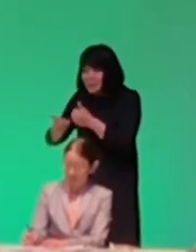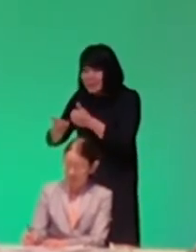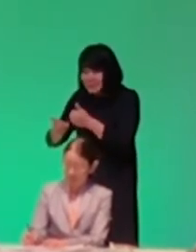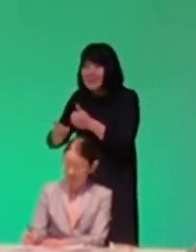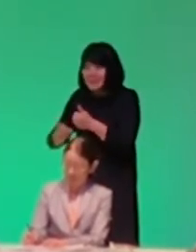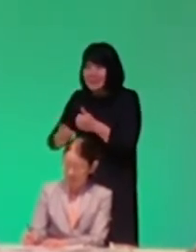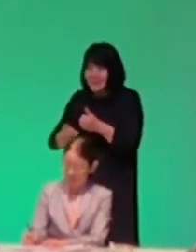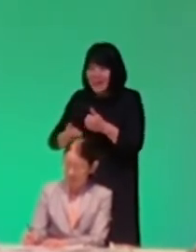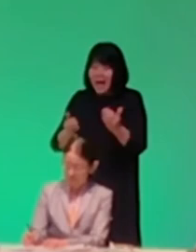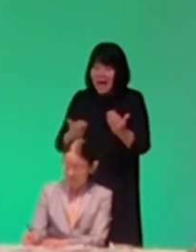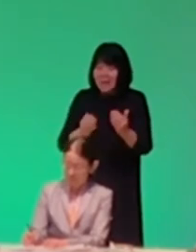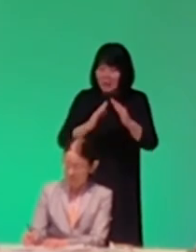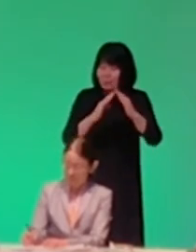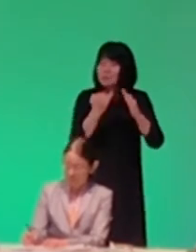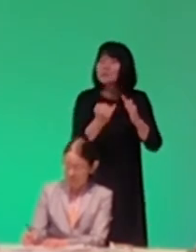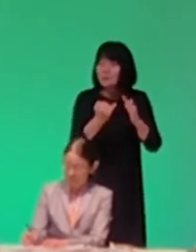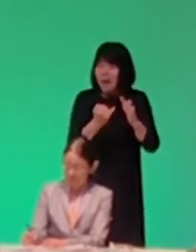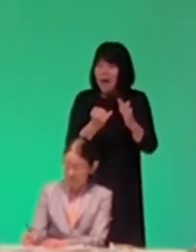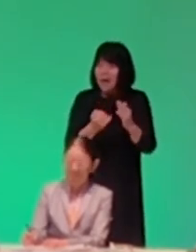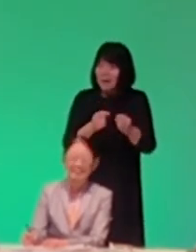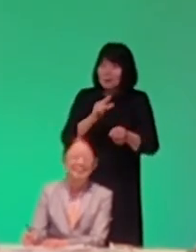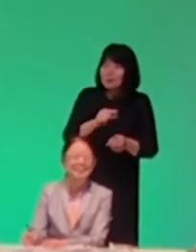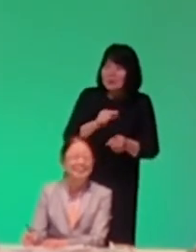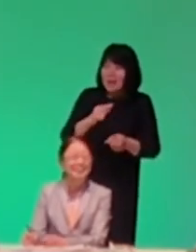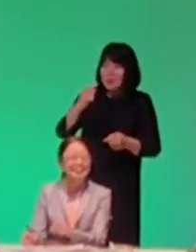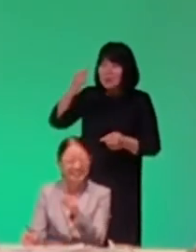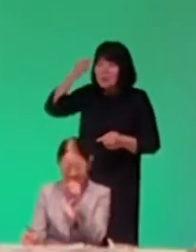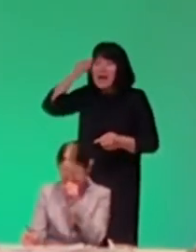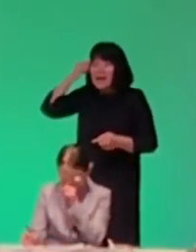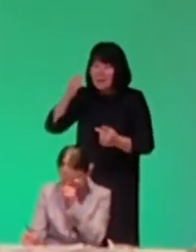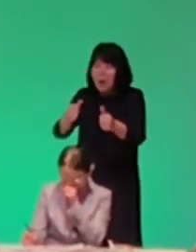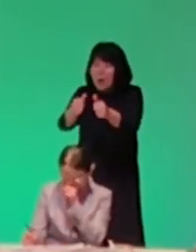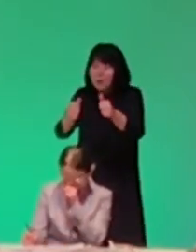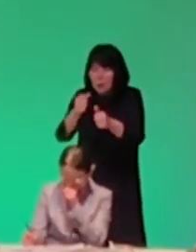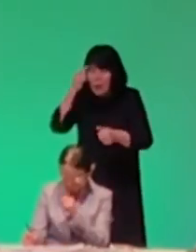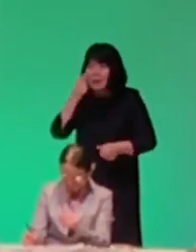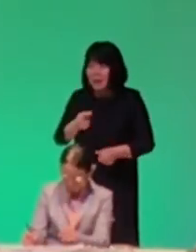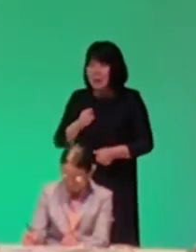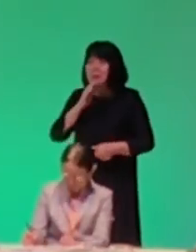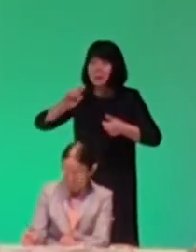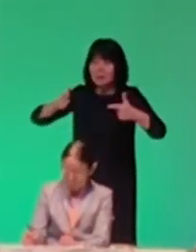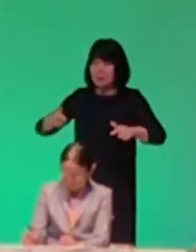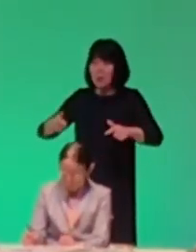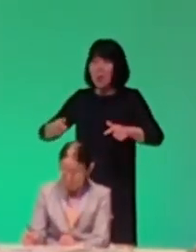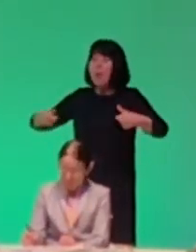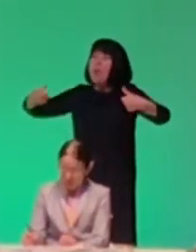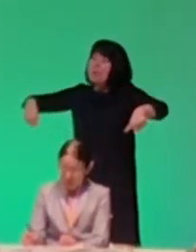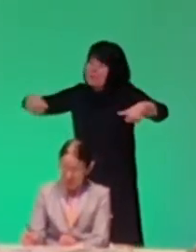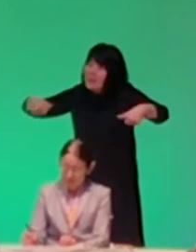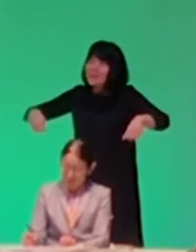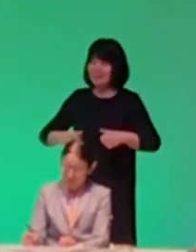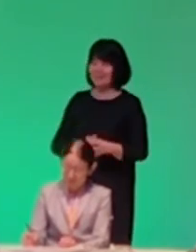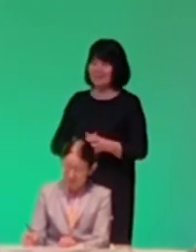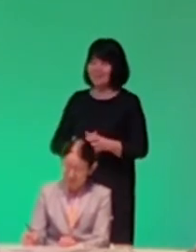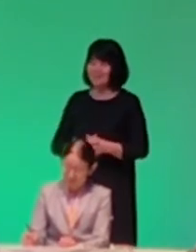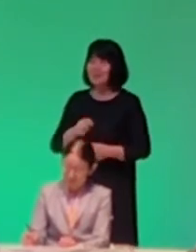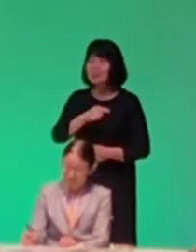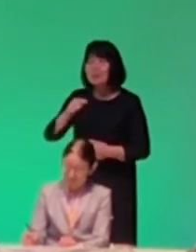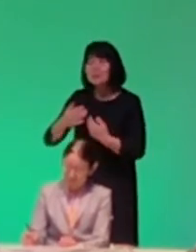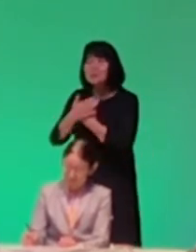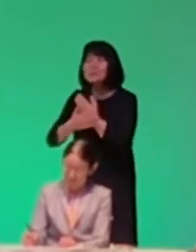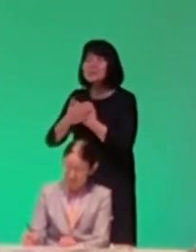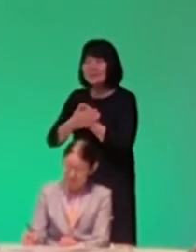いな対立軸を男の人たちが作っているんですが、実はそれは全然違っていてほぼ一緒なんです。ですからそういうところ